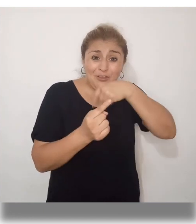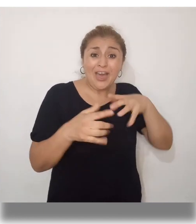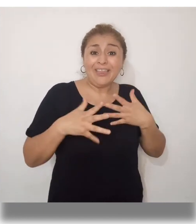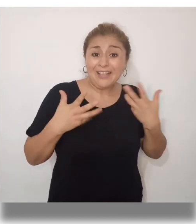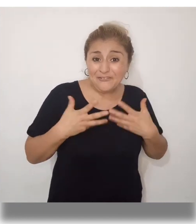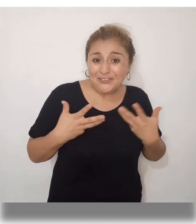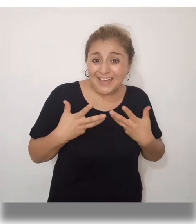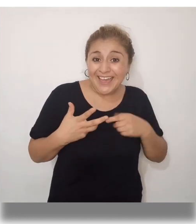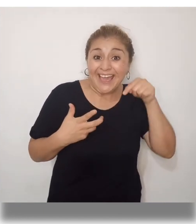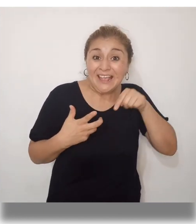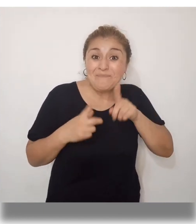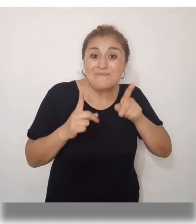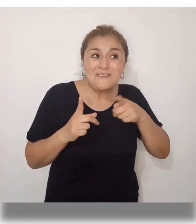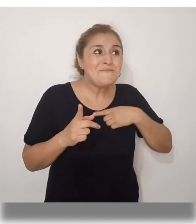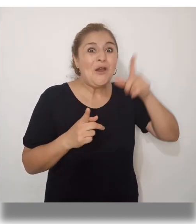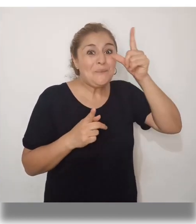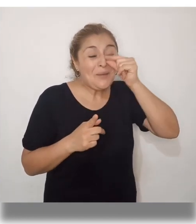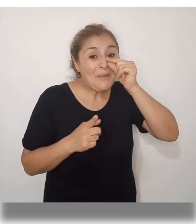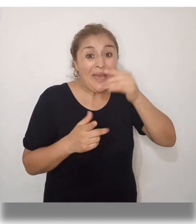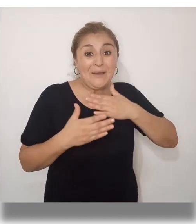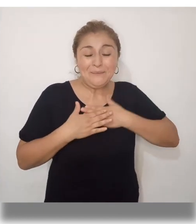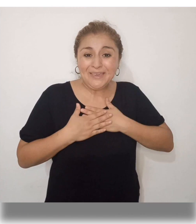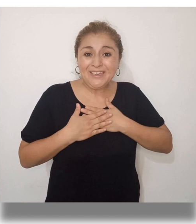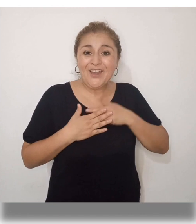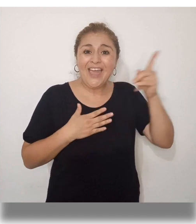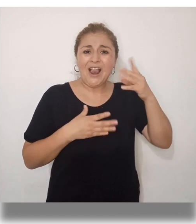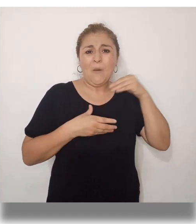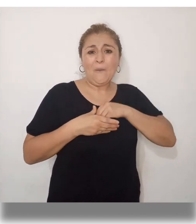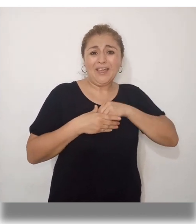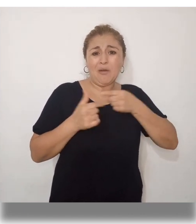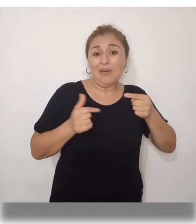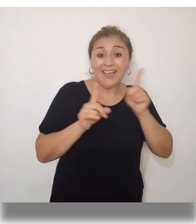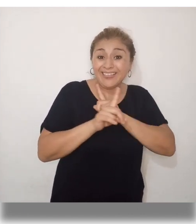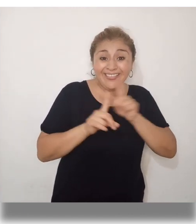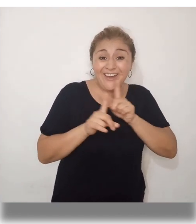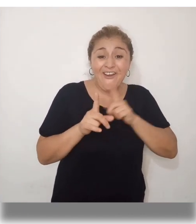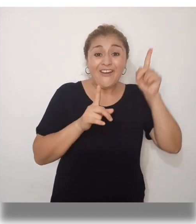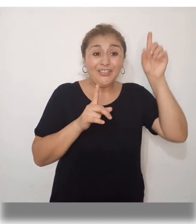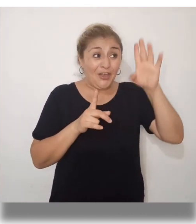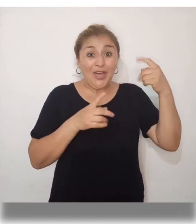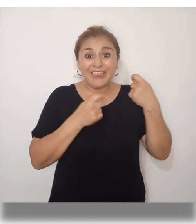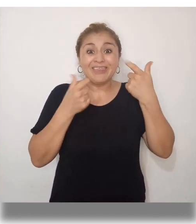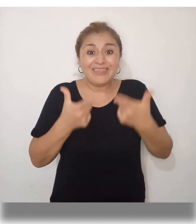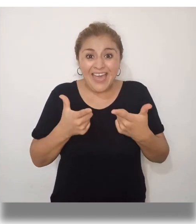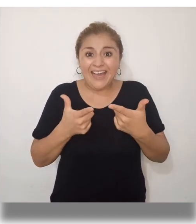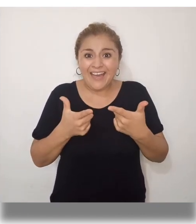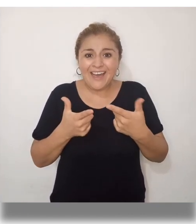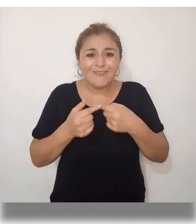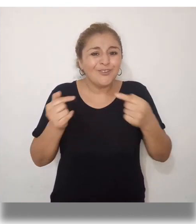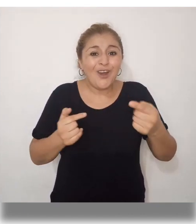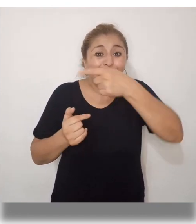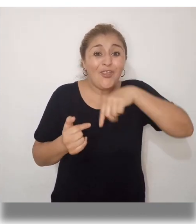Ese es nuestro padre aquel que no se guarda nada aquel que no escatimó aquel que no